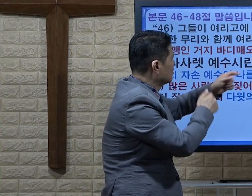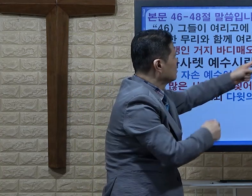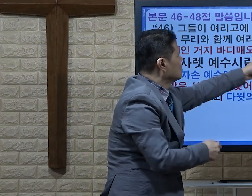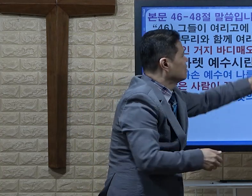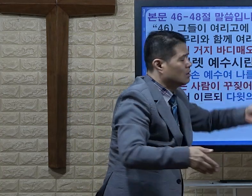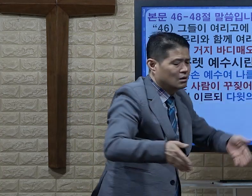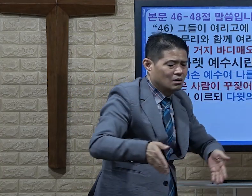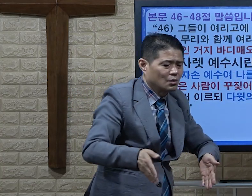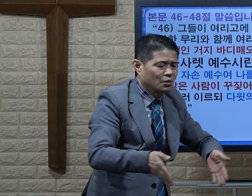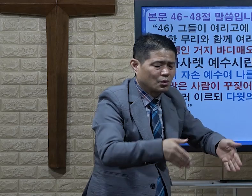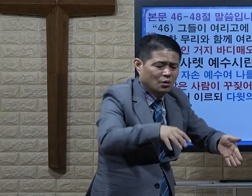그래서 길가에